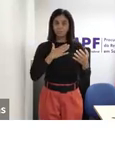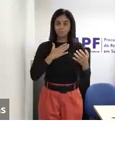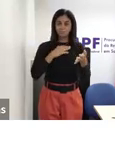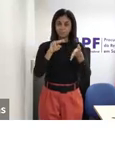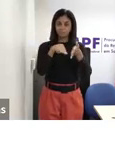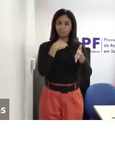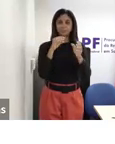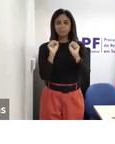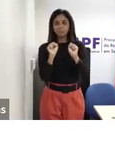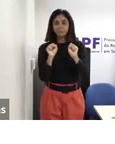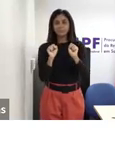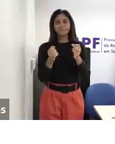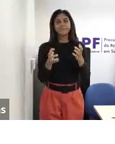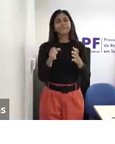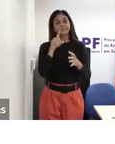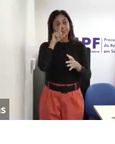eles